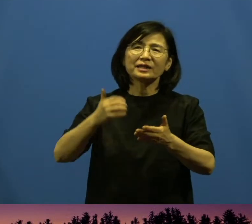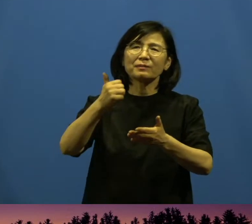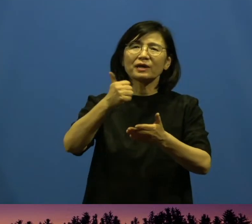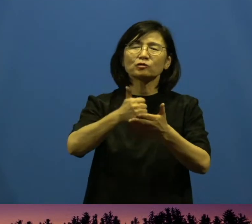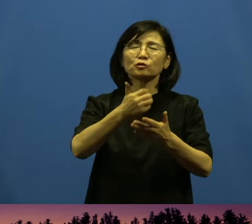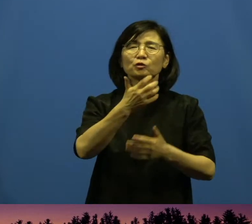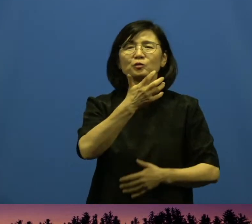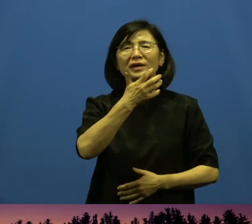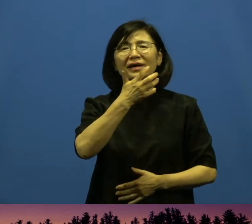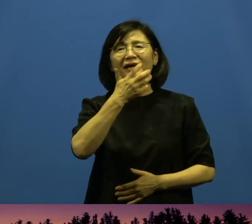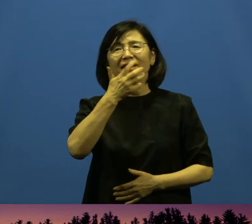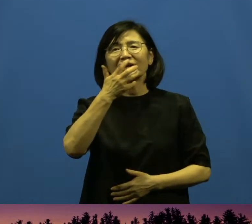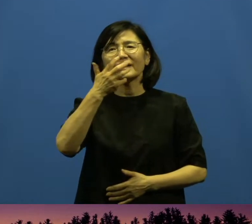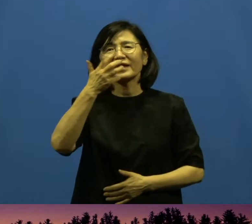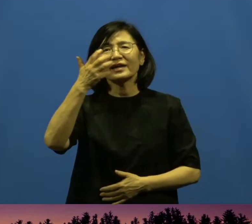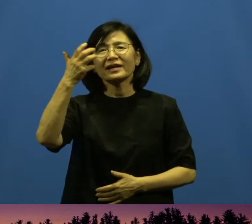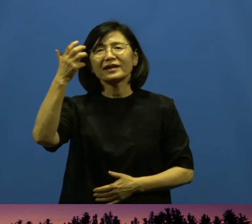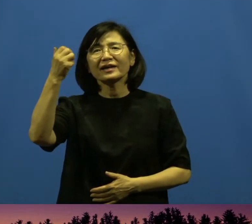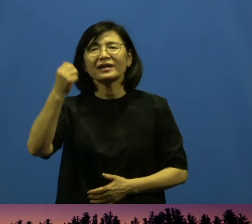하나님의 꿈이